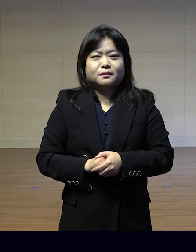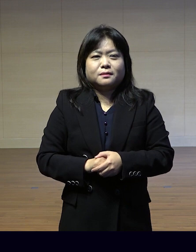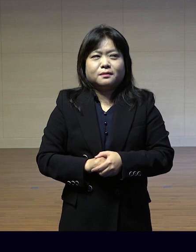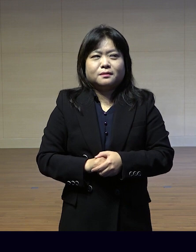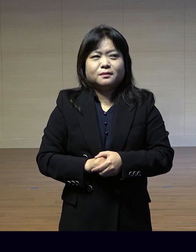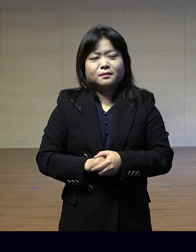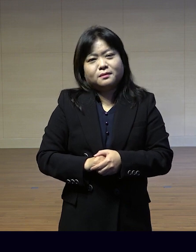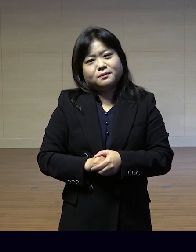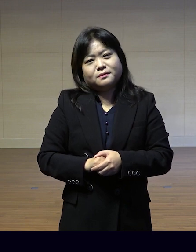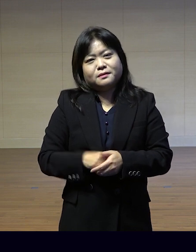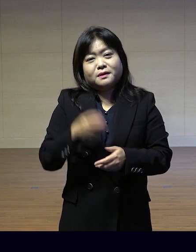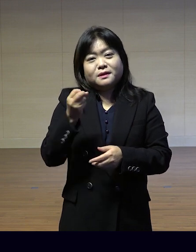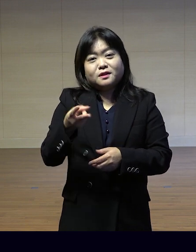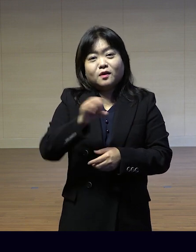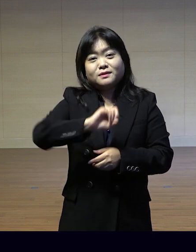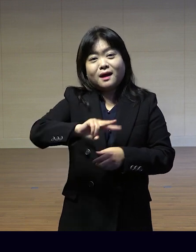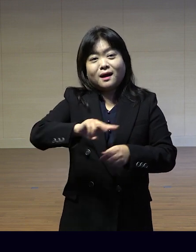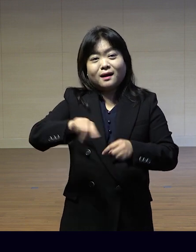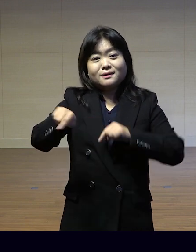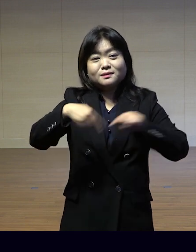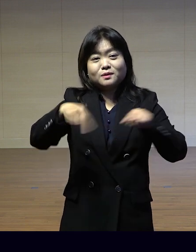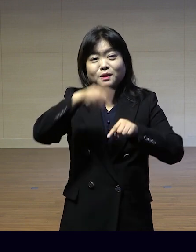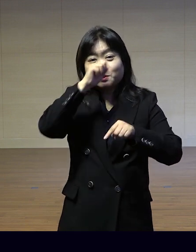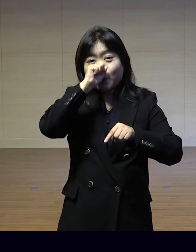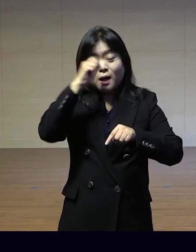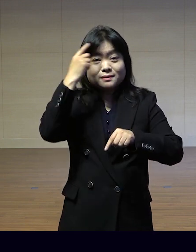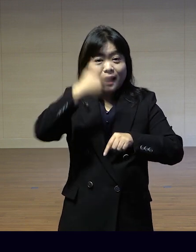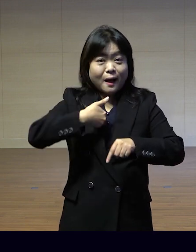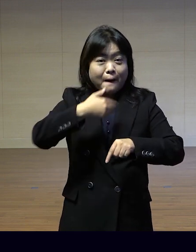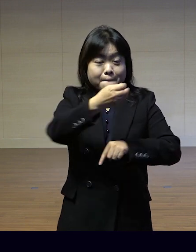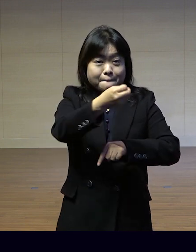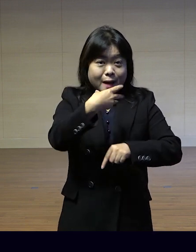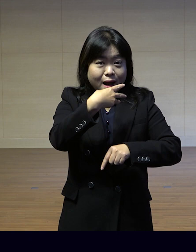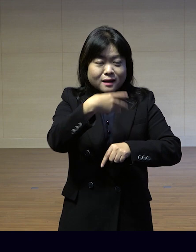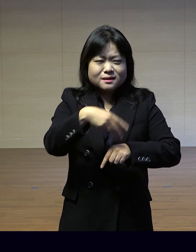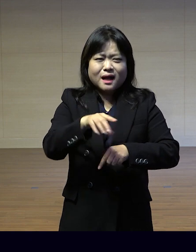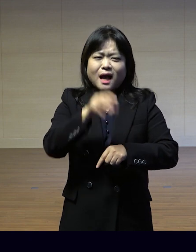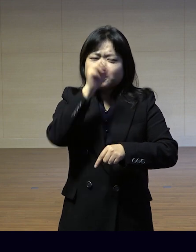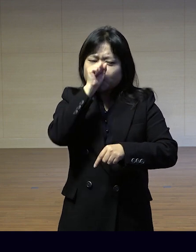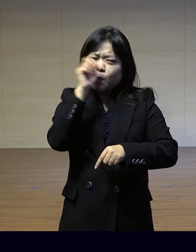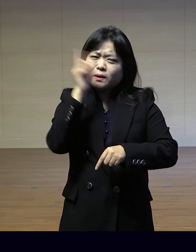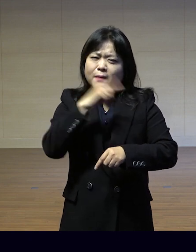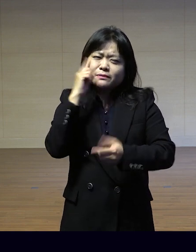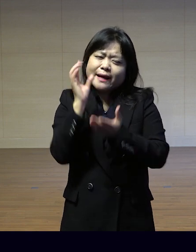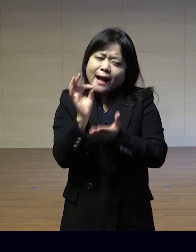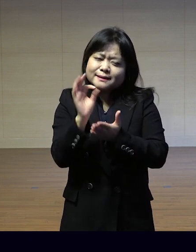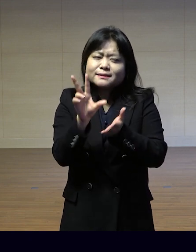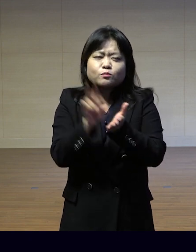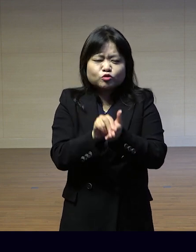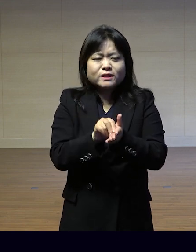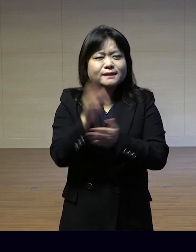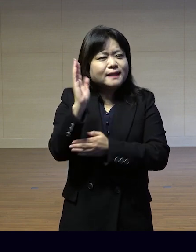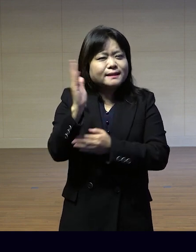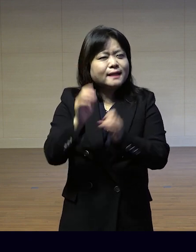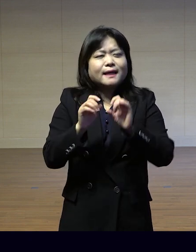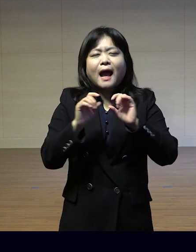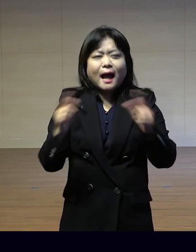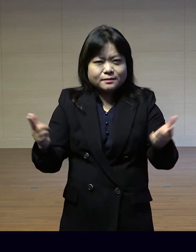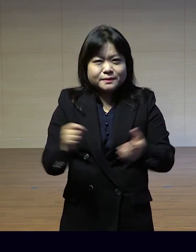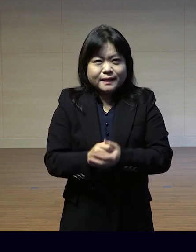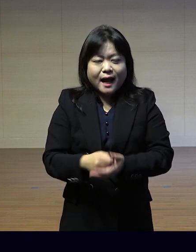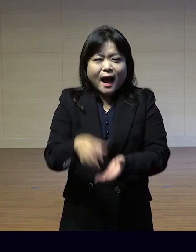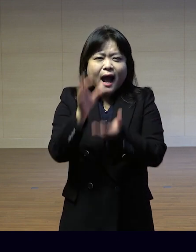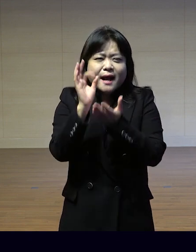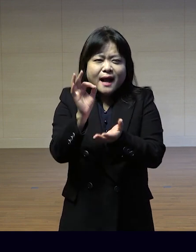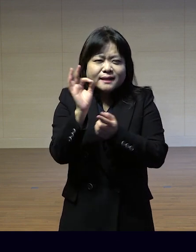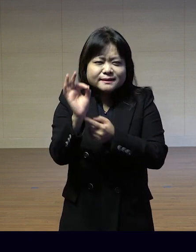그거는 좋고, 우리가 지금 얘기하는 건 그 좋고 나쁨의 가치 문제를 따지는 게 아닙니다, 선생님. 그 가치의